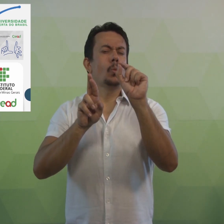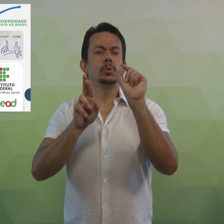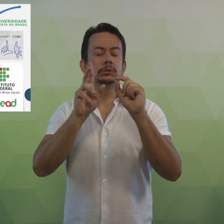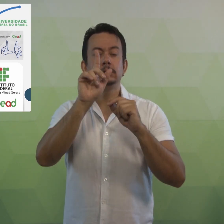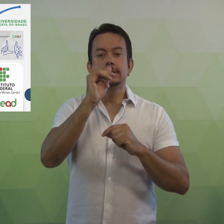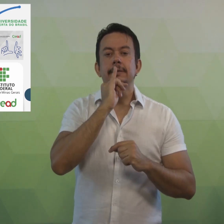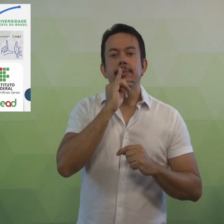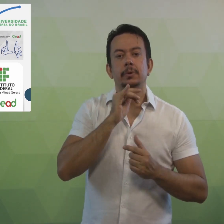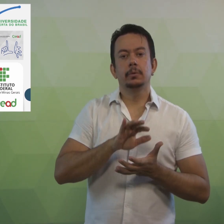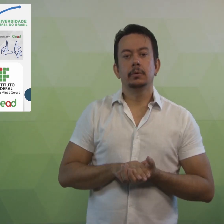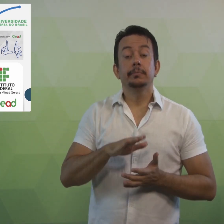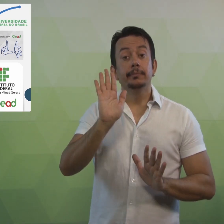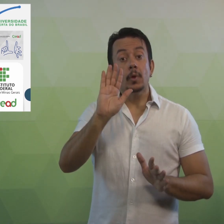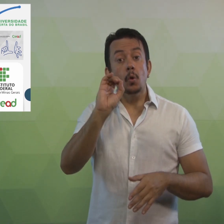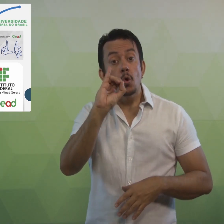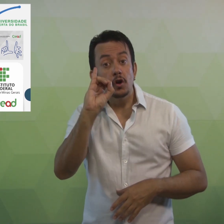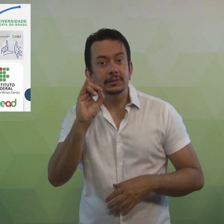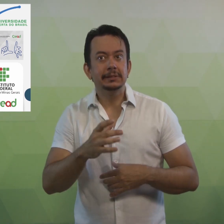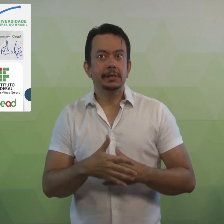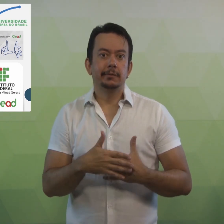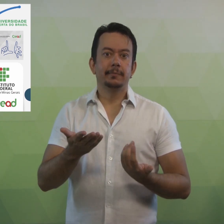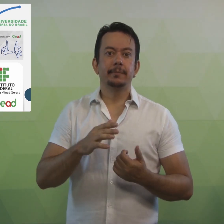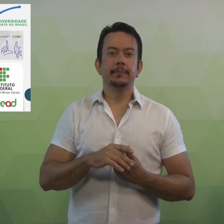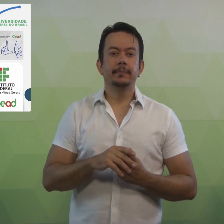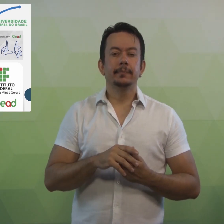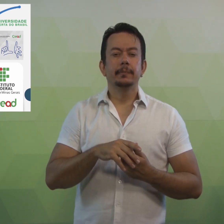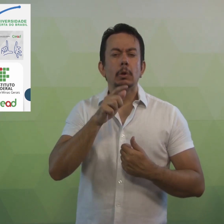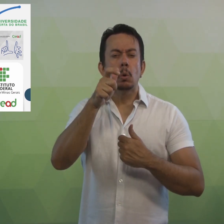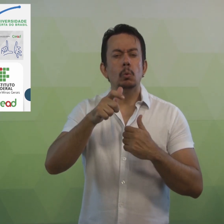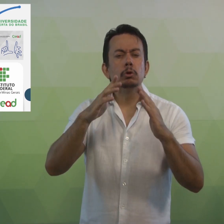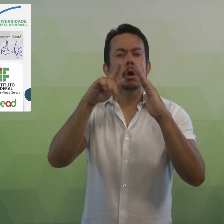eles são fatores cognitivos.